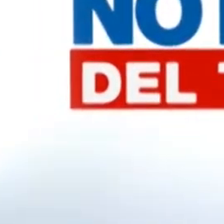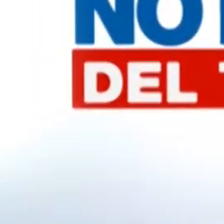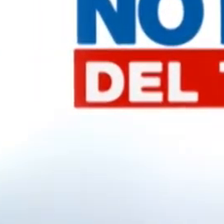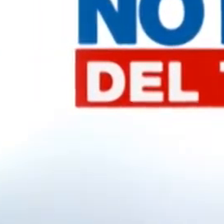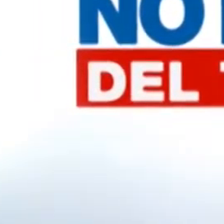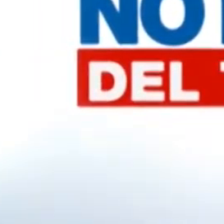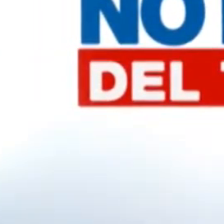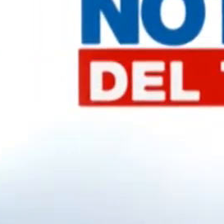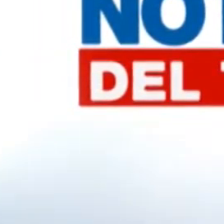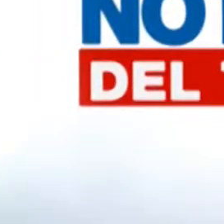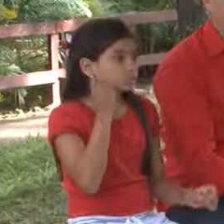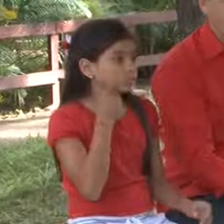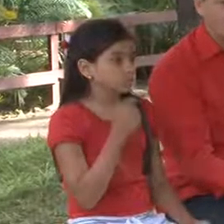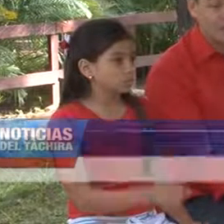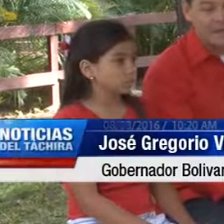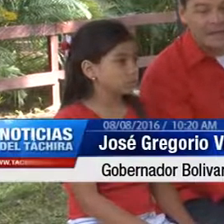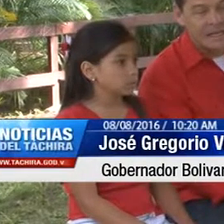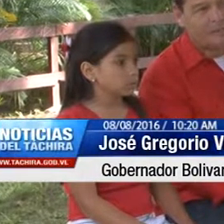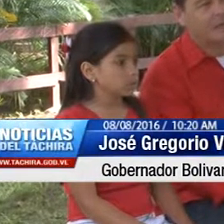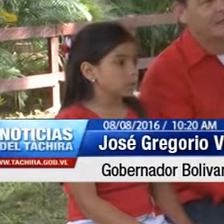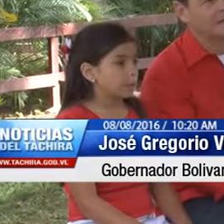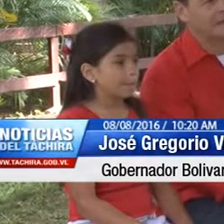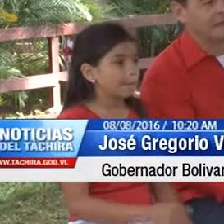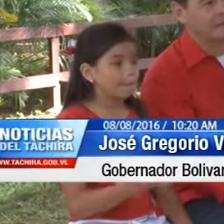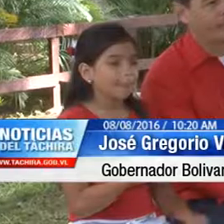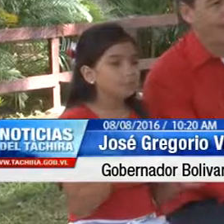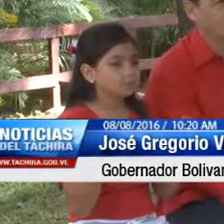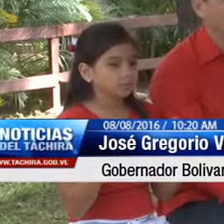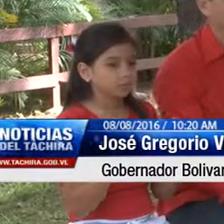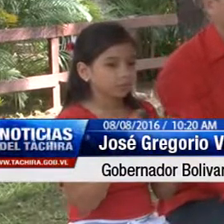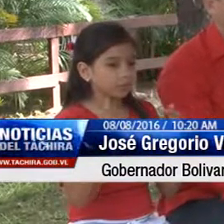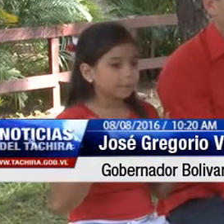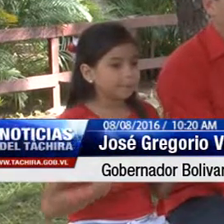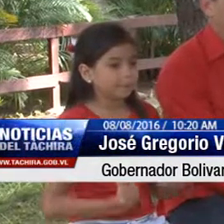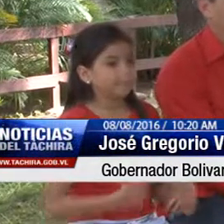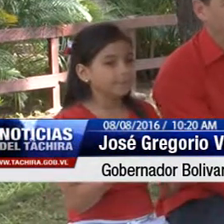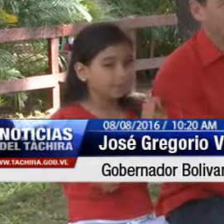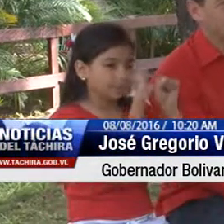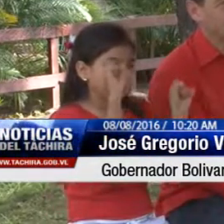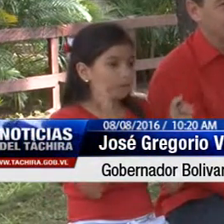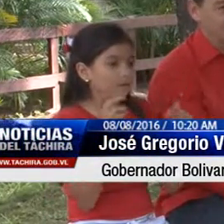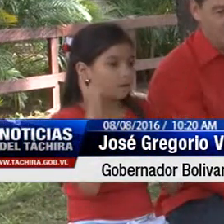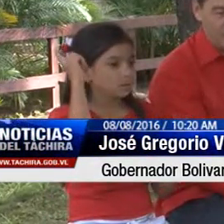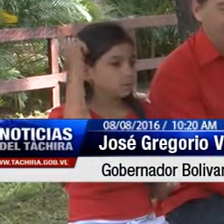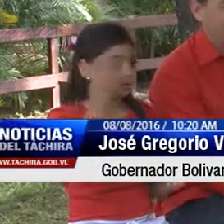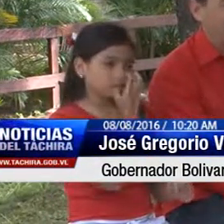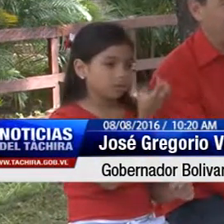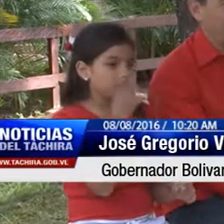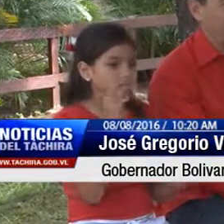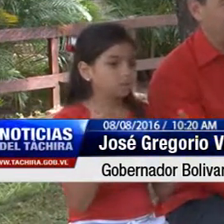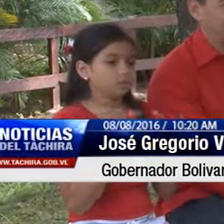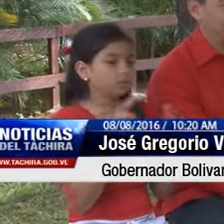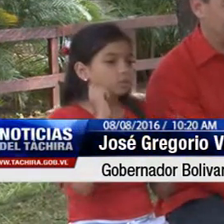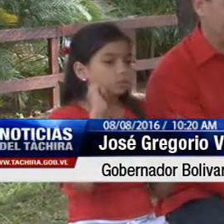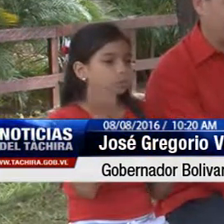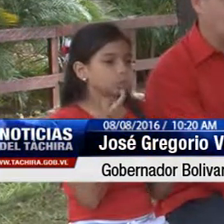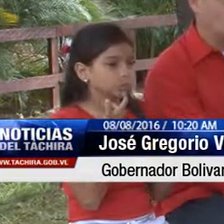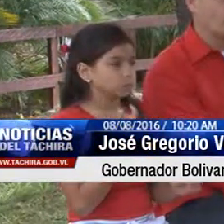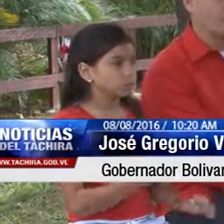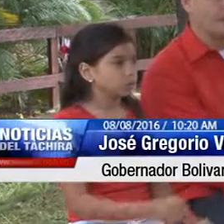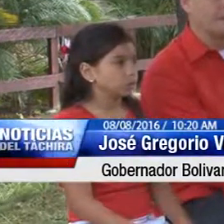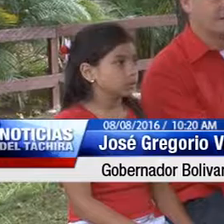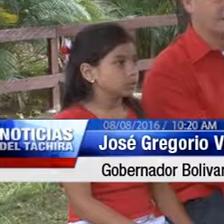Noticias del Táchira. Y yo me conseguí a esta niña por ahí, desde temprano, caminando. Y yo veía que ella le hacía señas